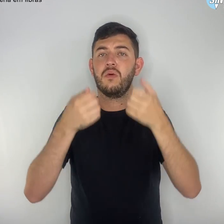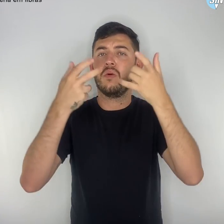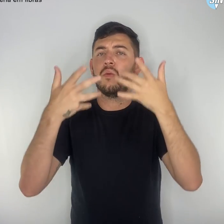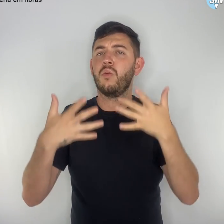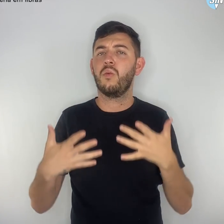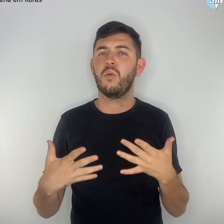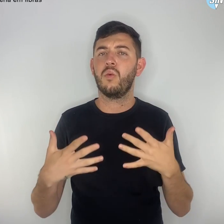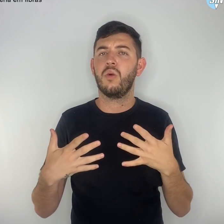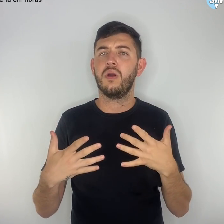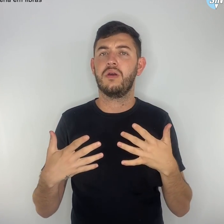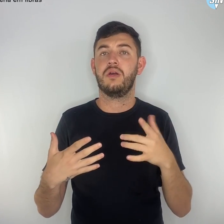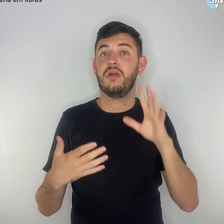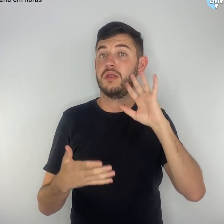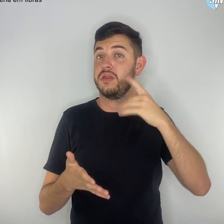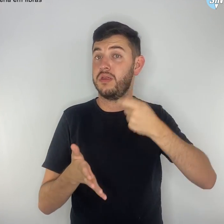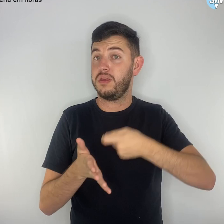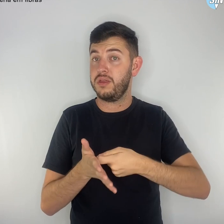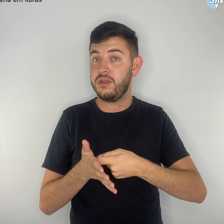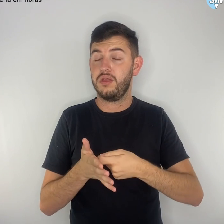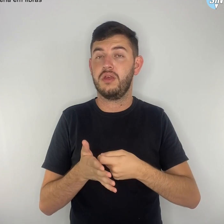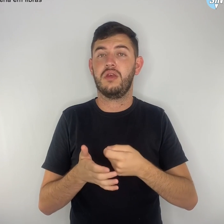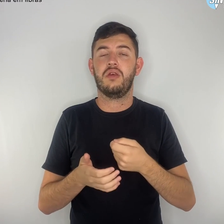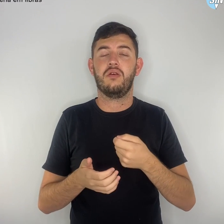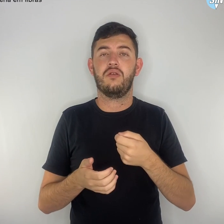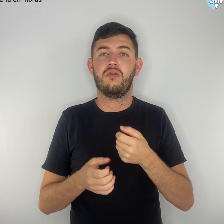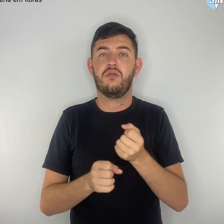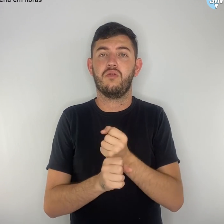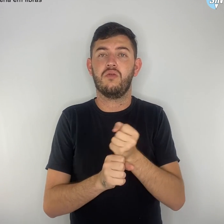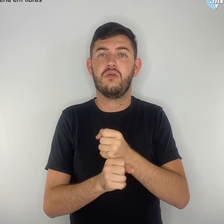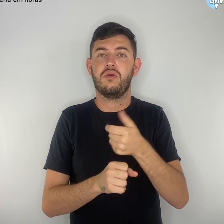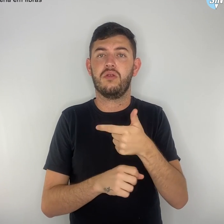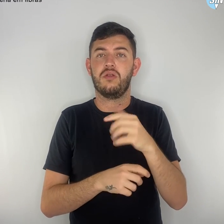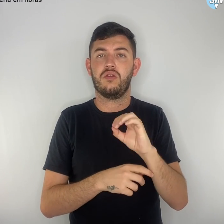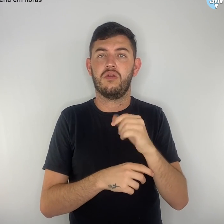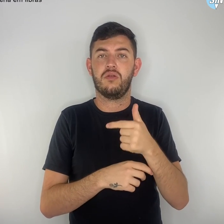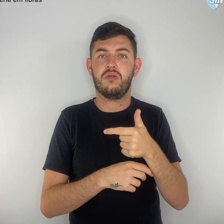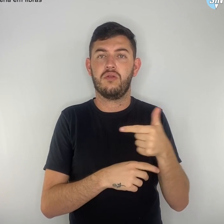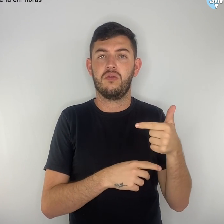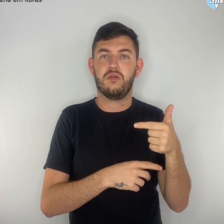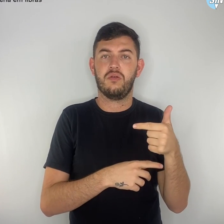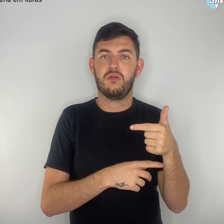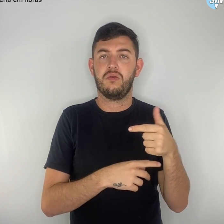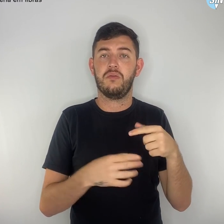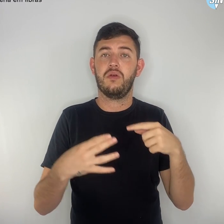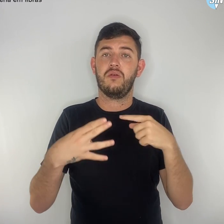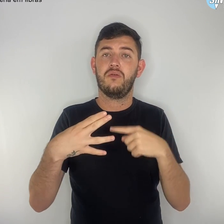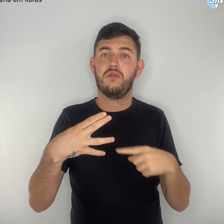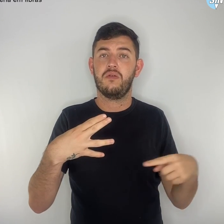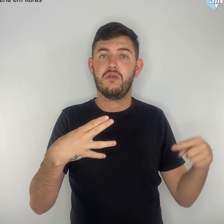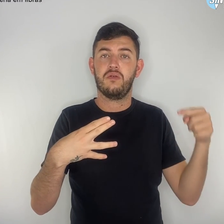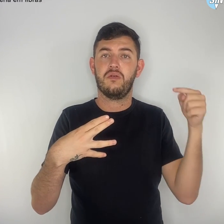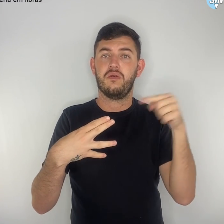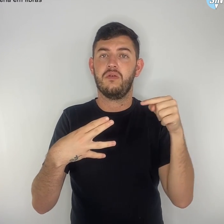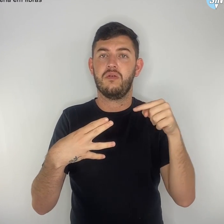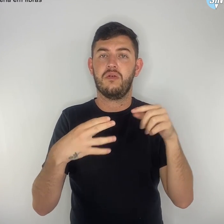com a decisão de 2022, na última instância, ficou assegurado